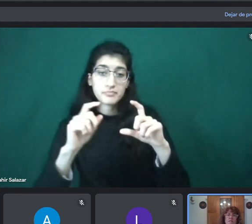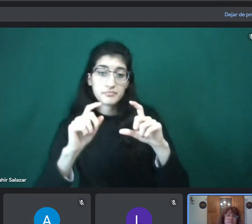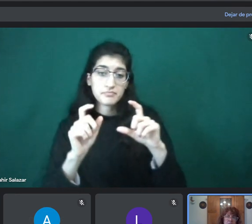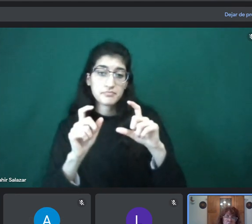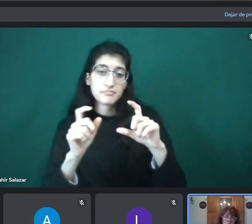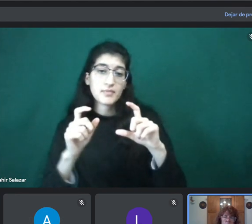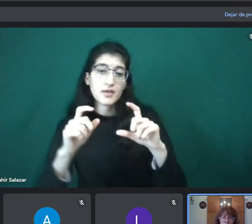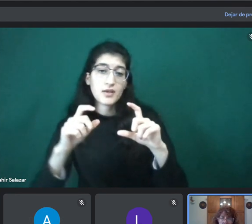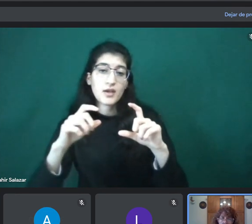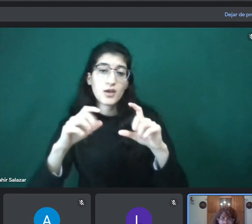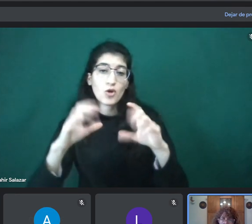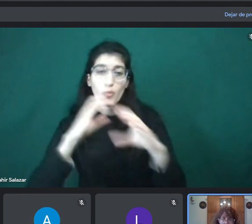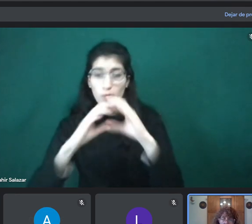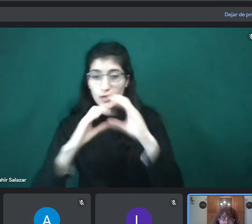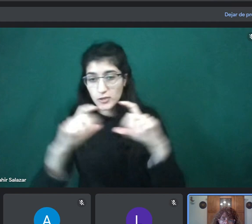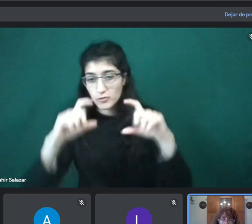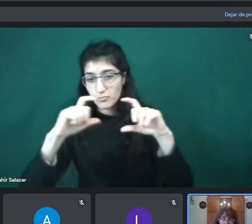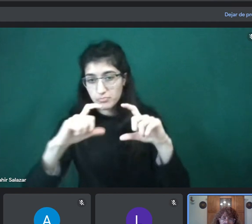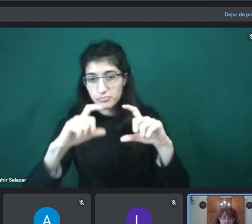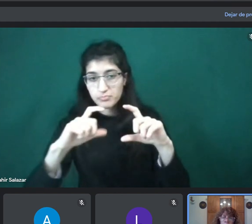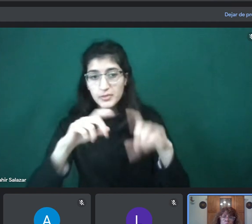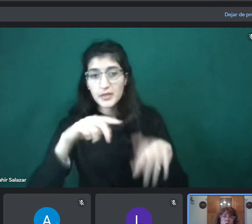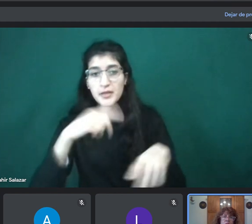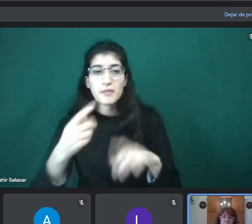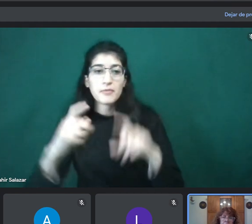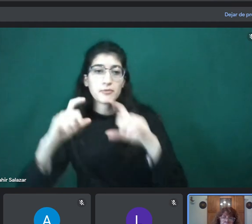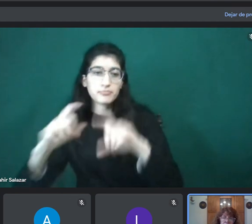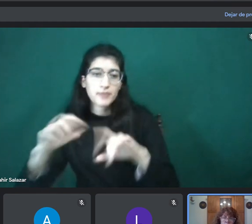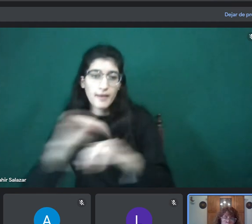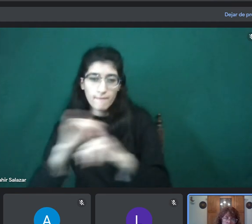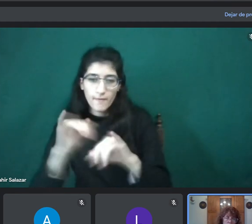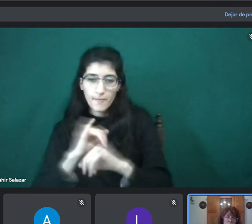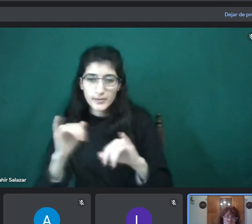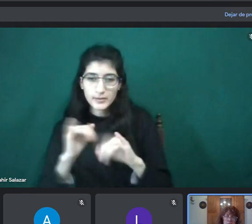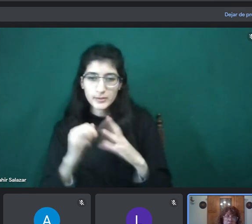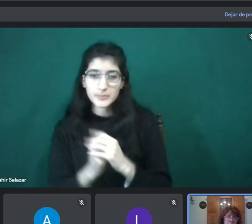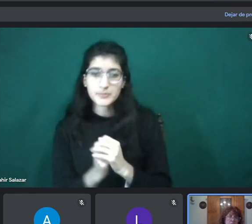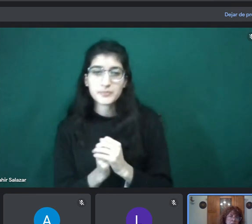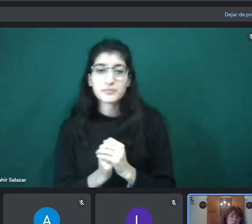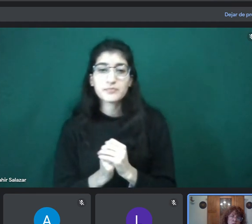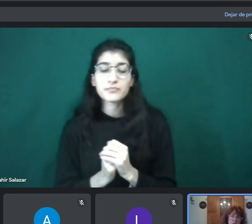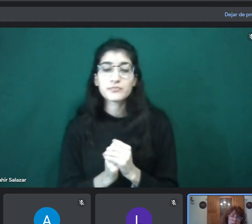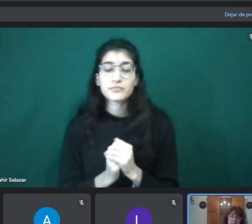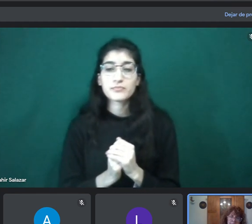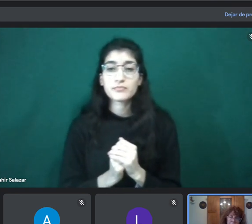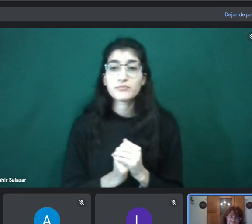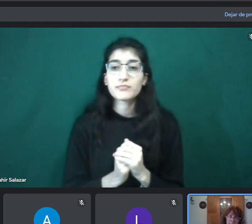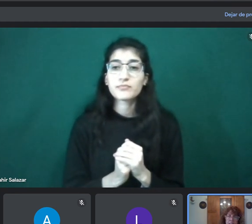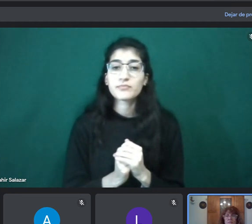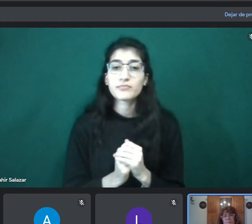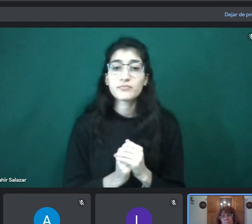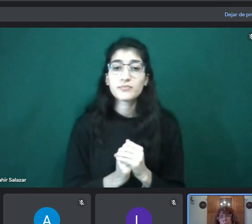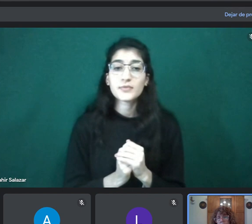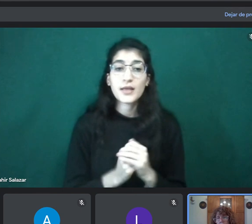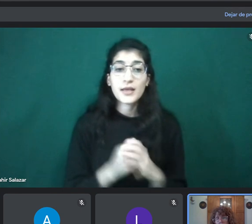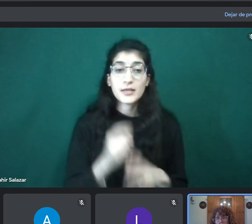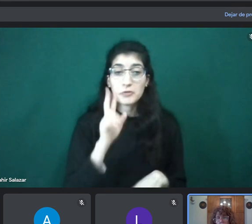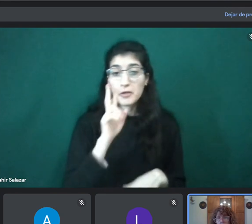coinciden con esta separación en bloques, ¿cómo sería la traducción? Si quieren, anótenlo en el chat. Si no lo